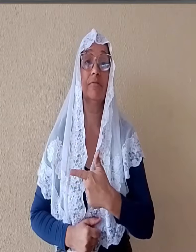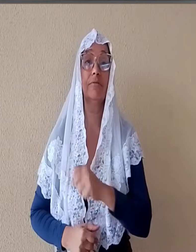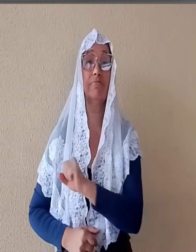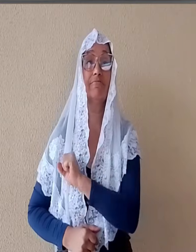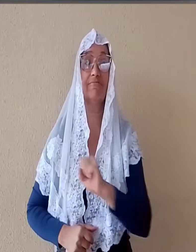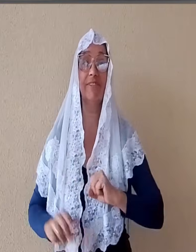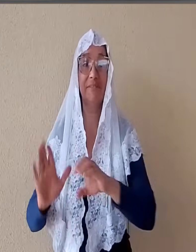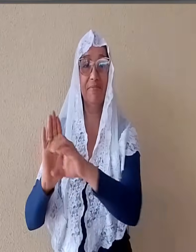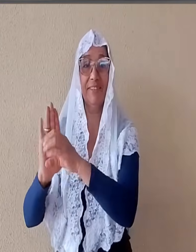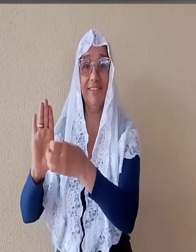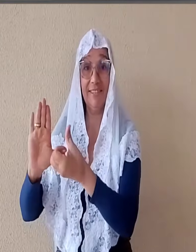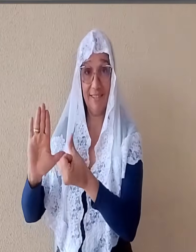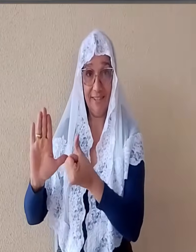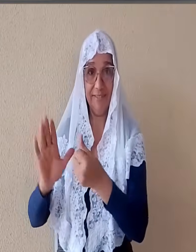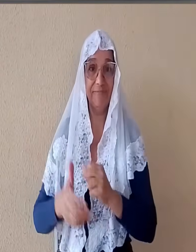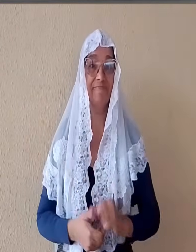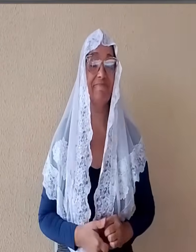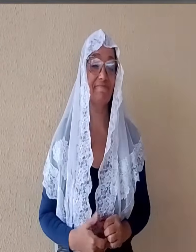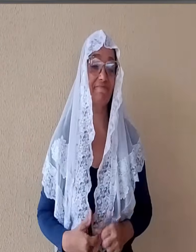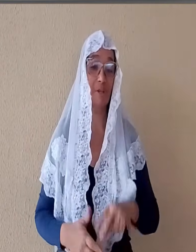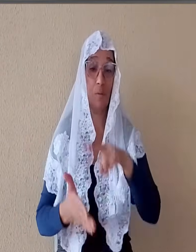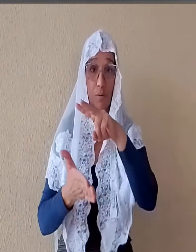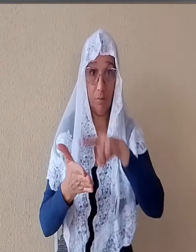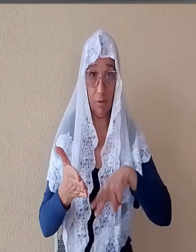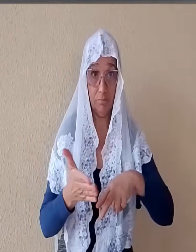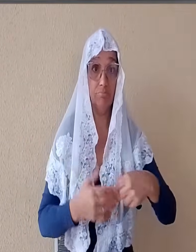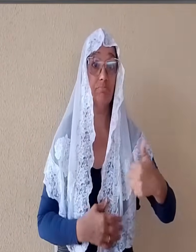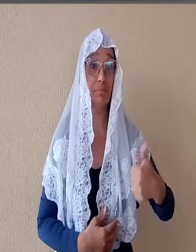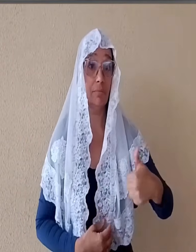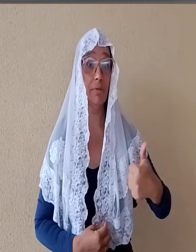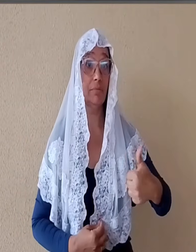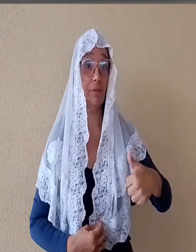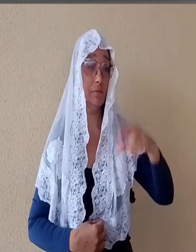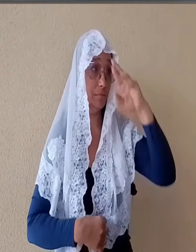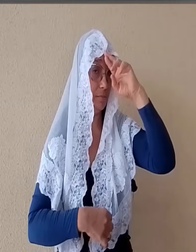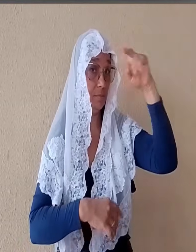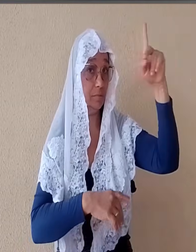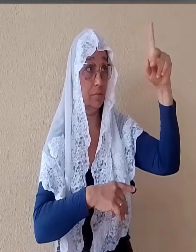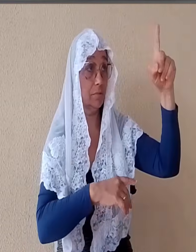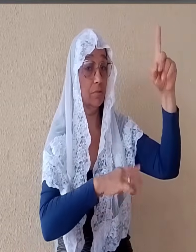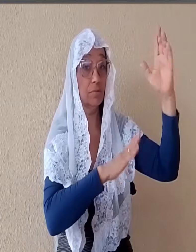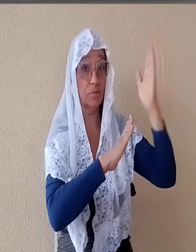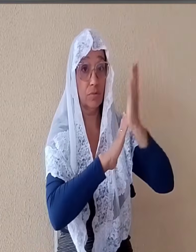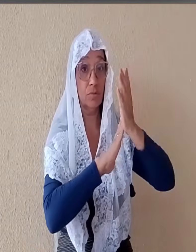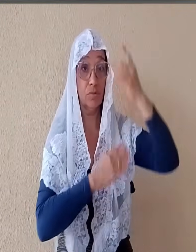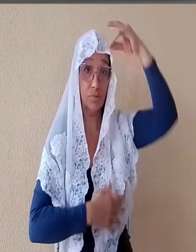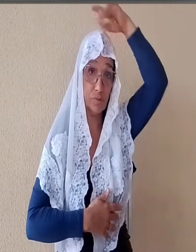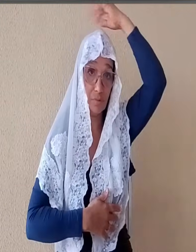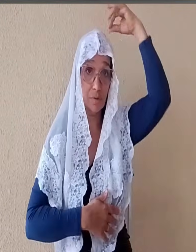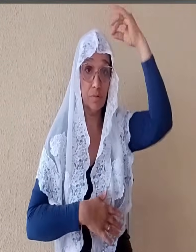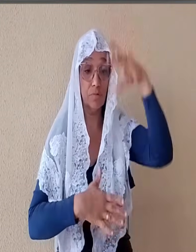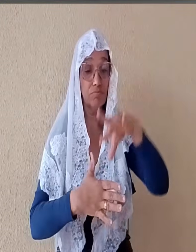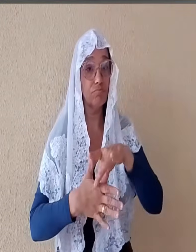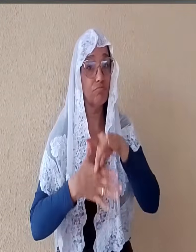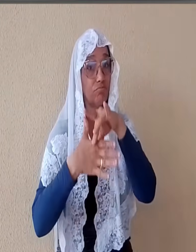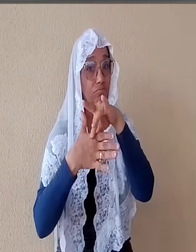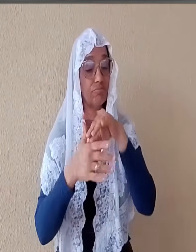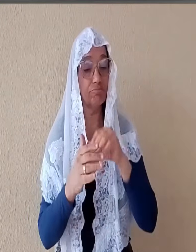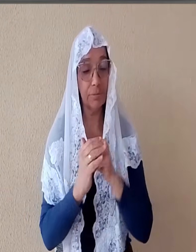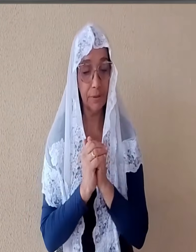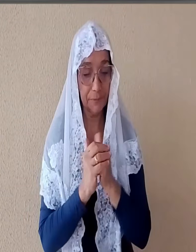de Josué, capítulo 9. Lemos com a ajuda de Deus e a guia do teu bom espírito.